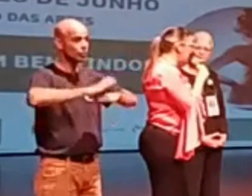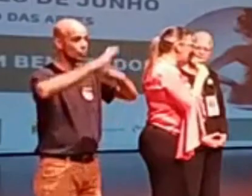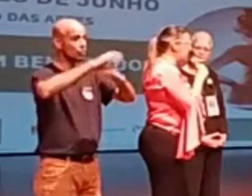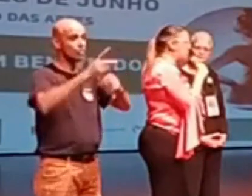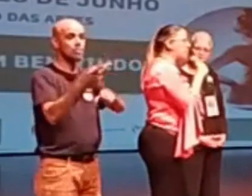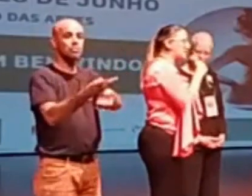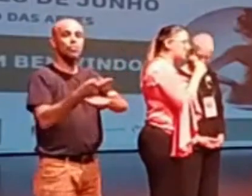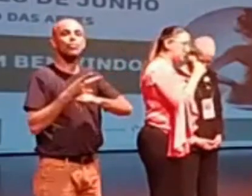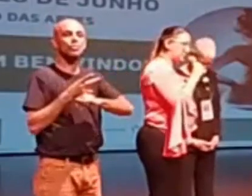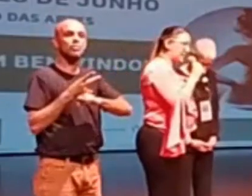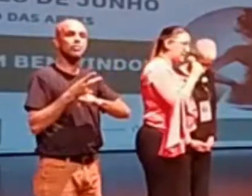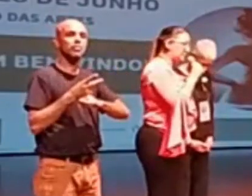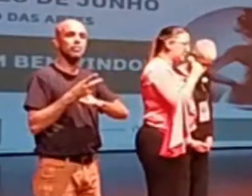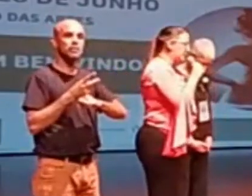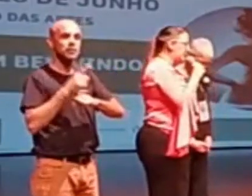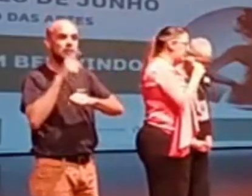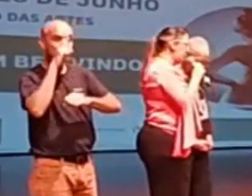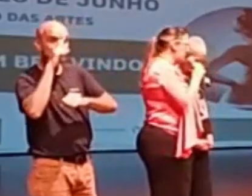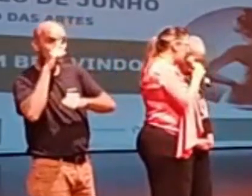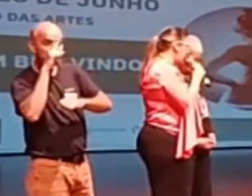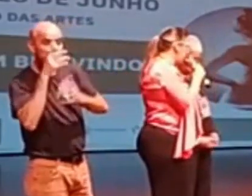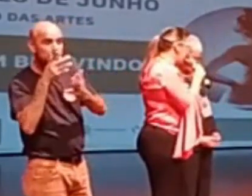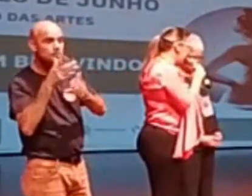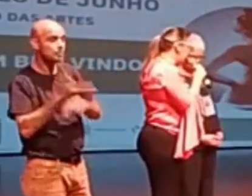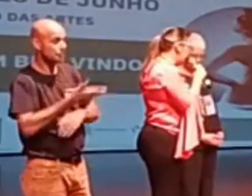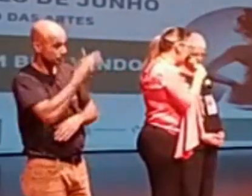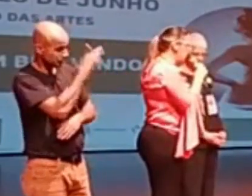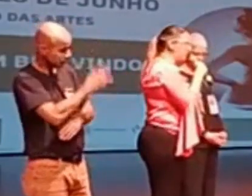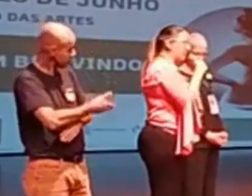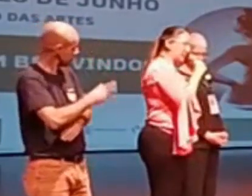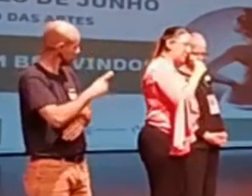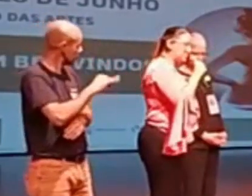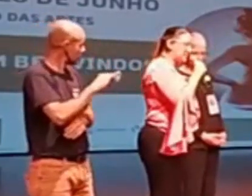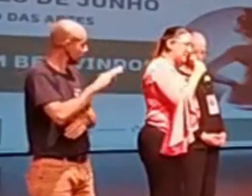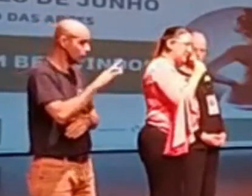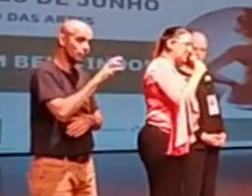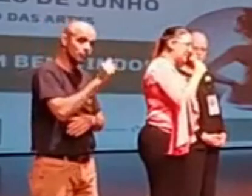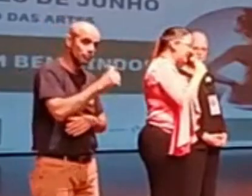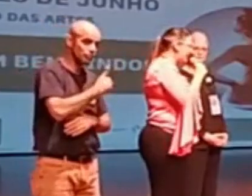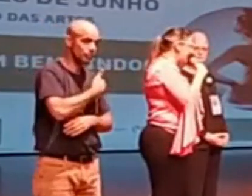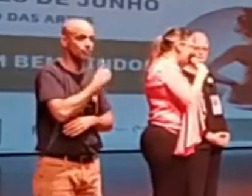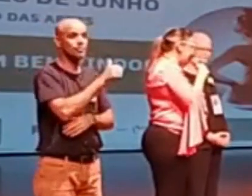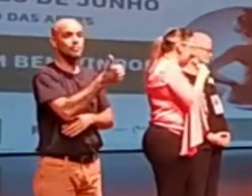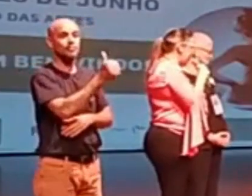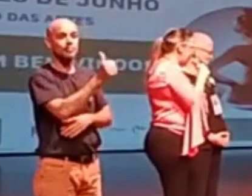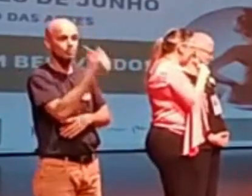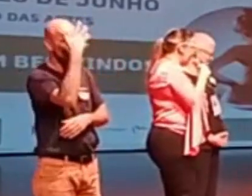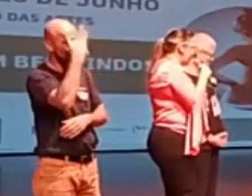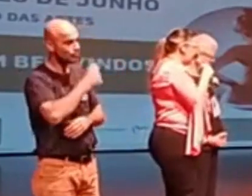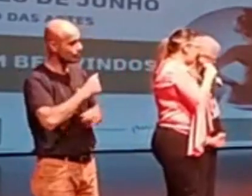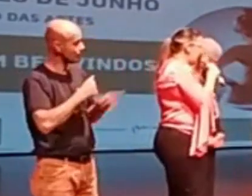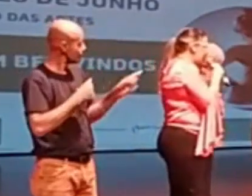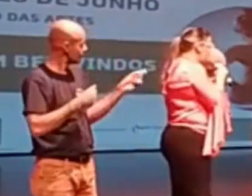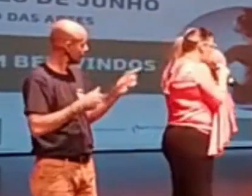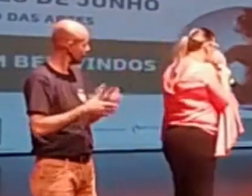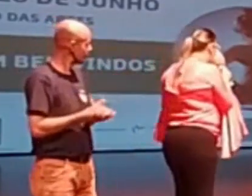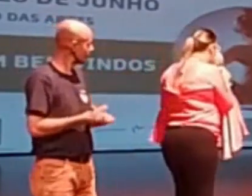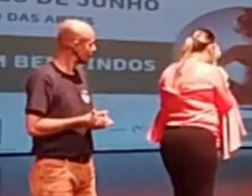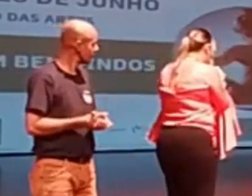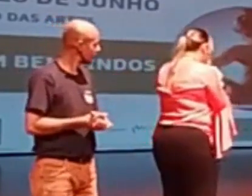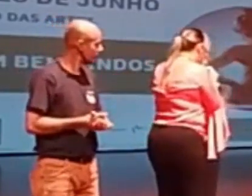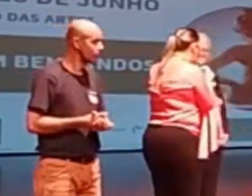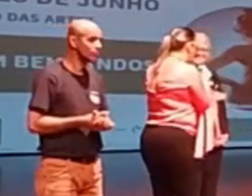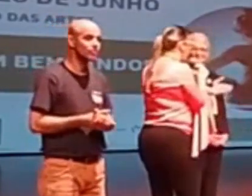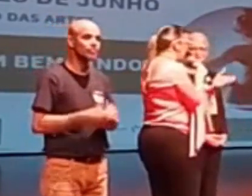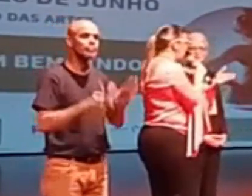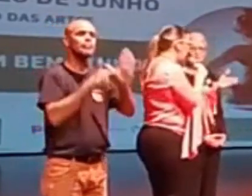procurarem quando tem um caso muito grave, que é o caso da Pietra. E a Pietra tem 11 anos, linda, né? E aí eu queria que a